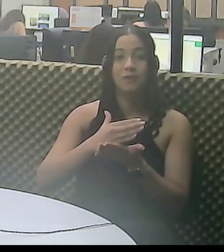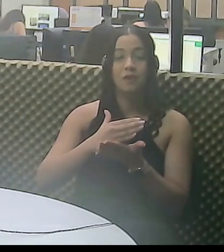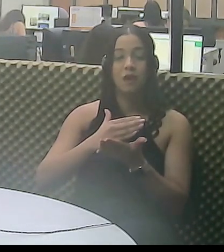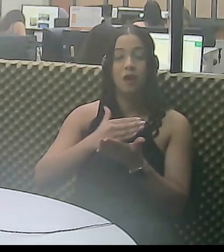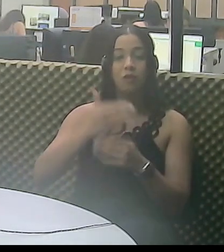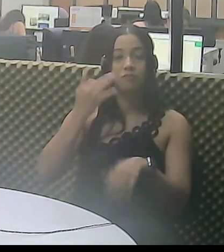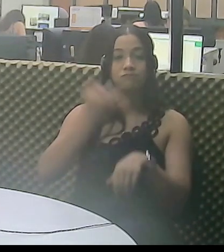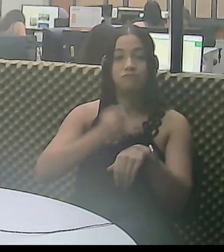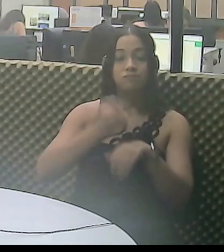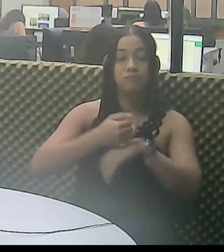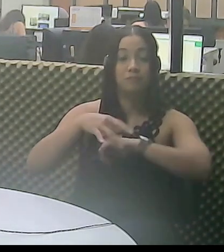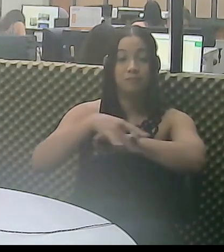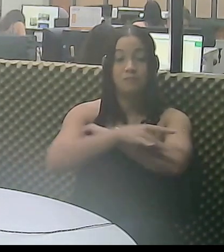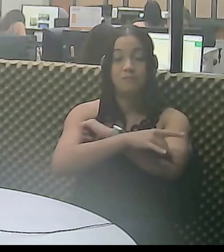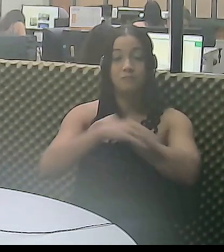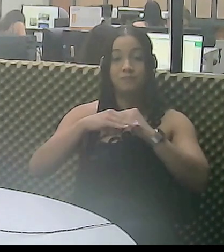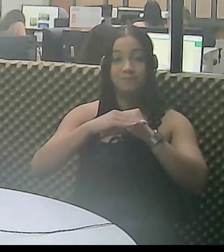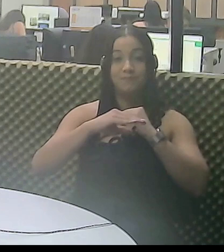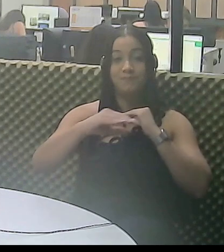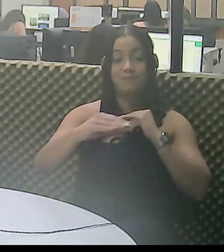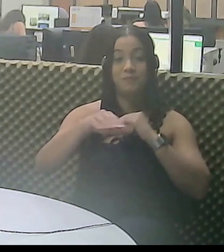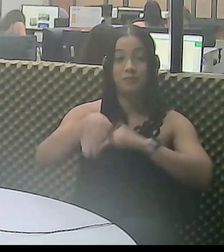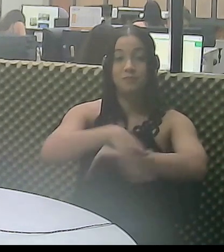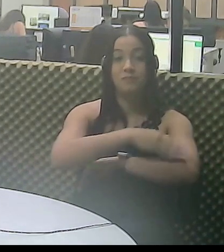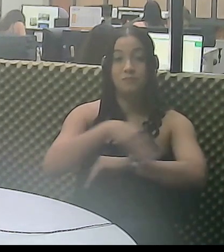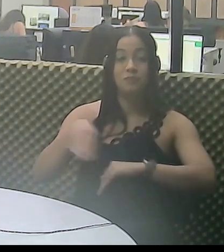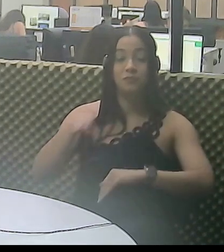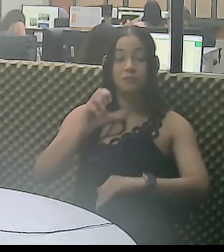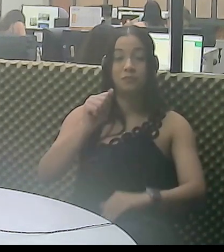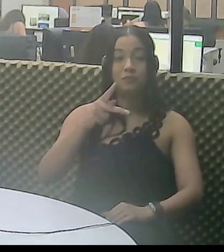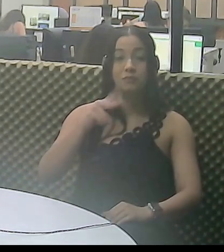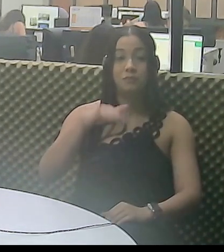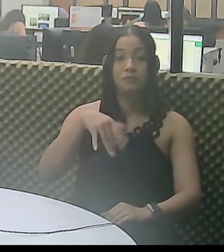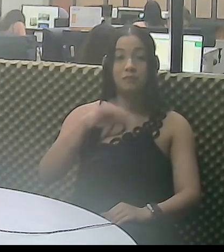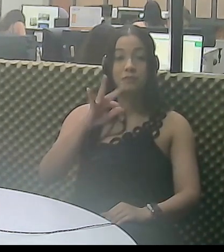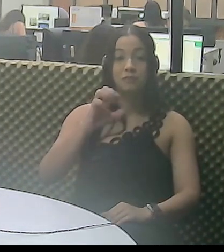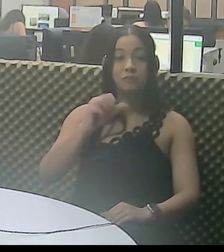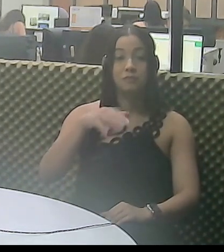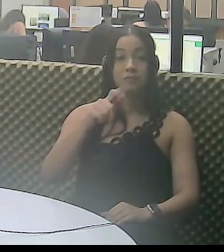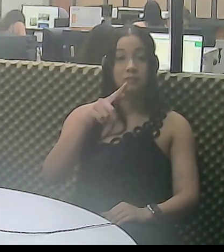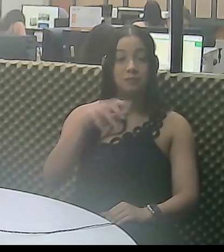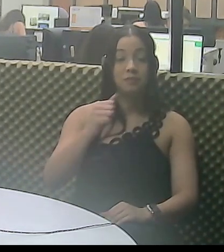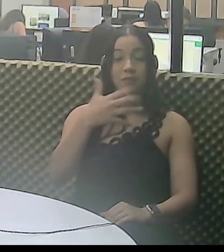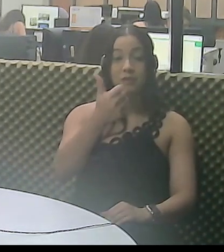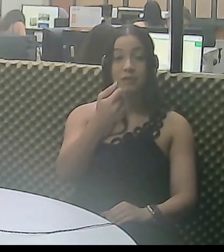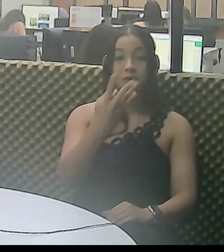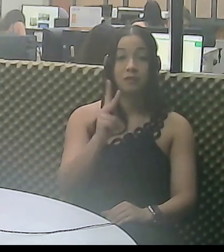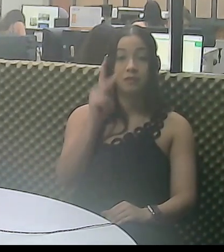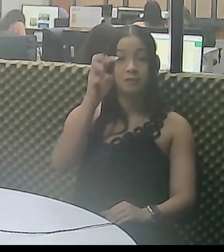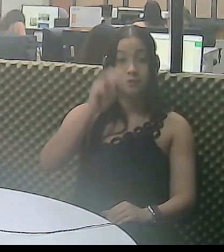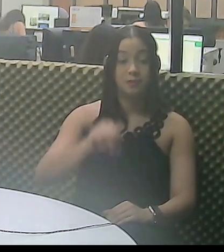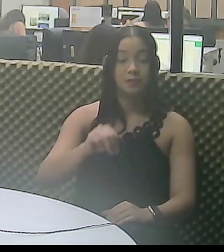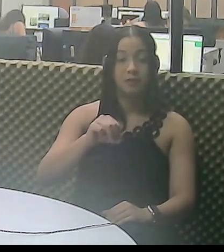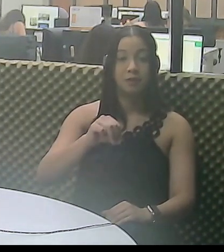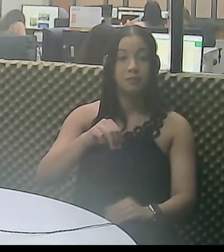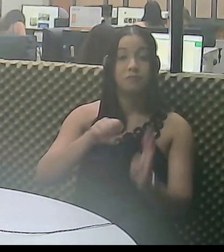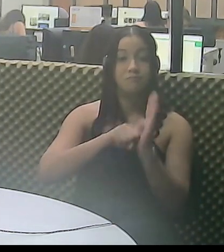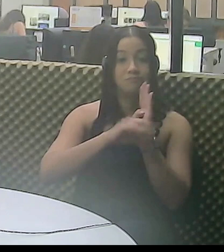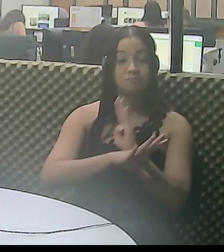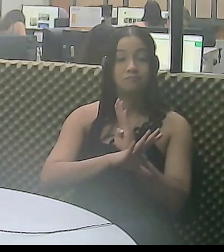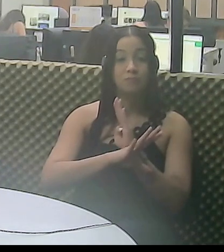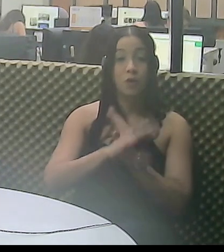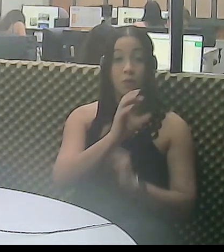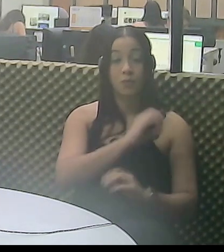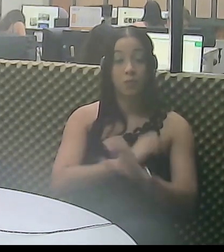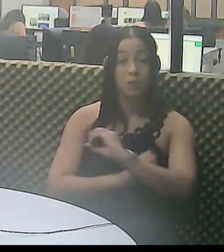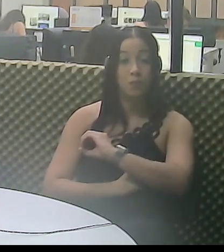concretagem da ciclovia, que está localizada na Avenida Aspirante Mega, que compõe uma estrutura de 14 quilômetros, que vai beneficiar o setor